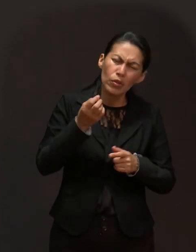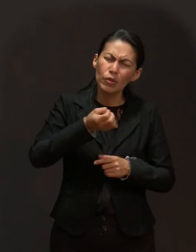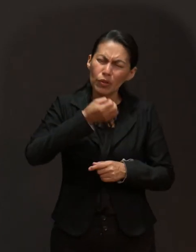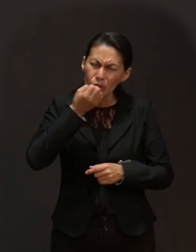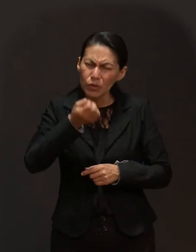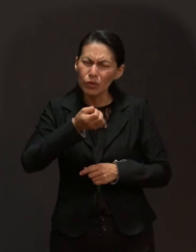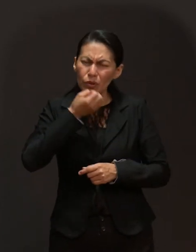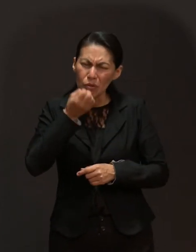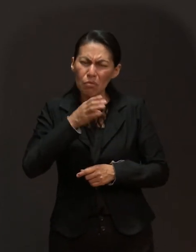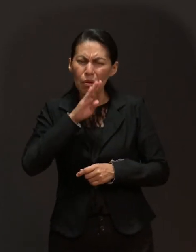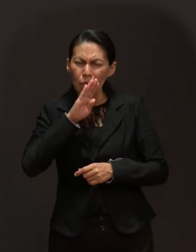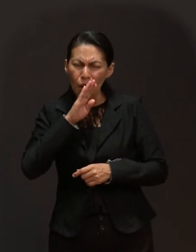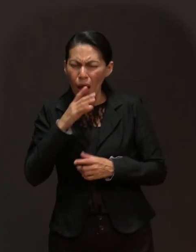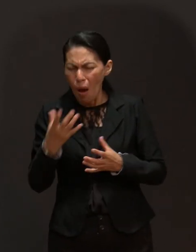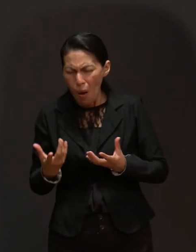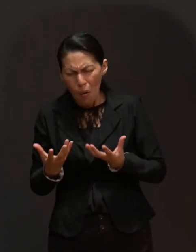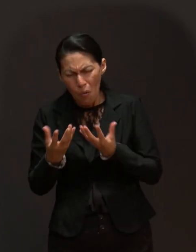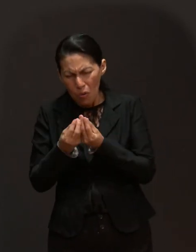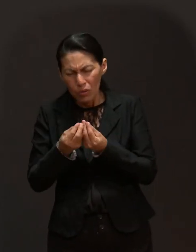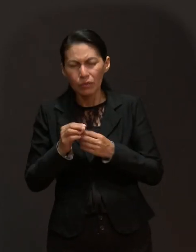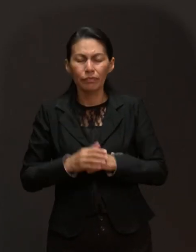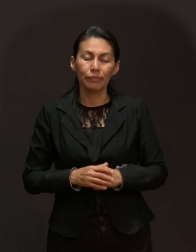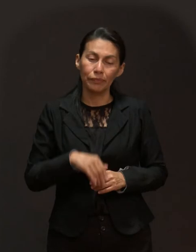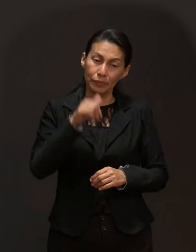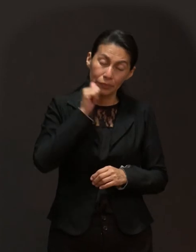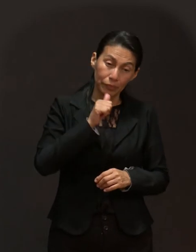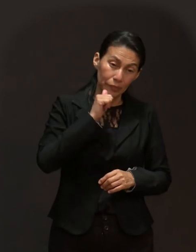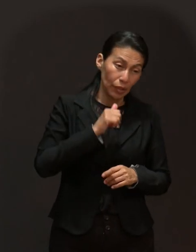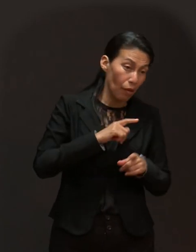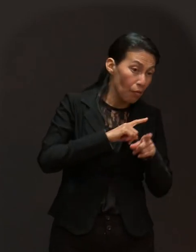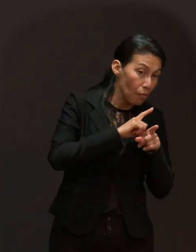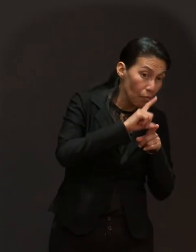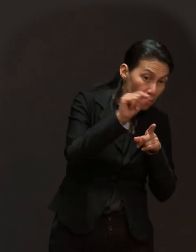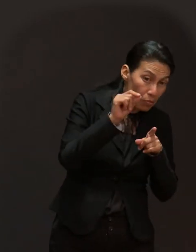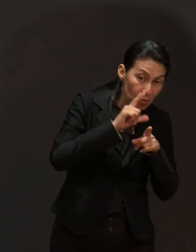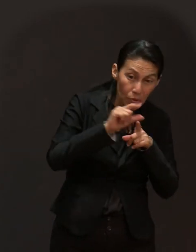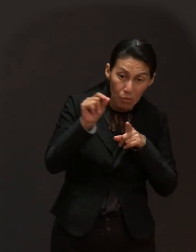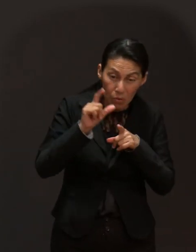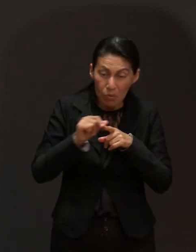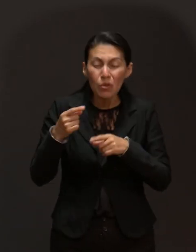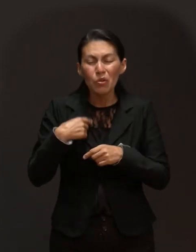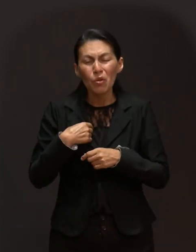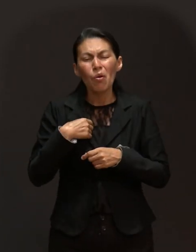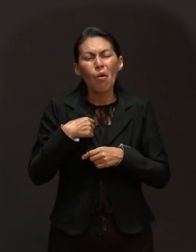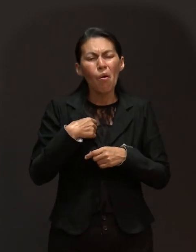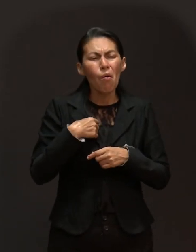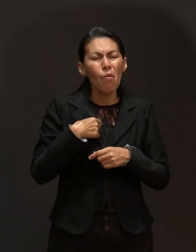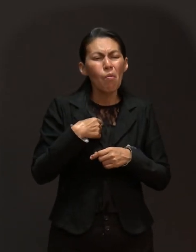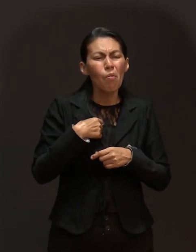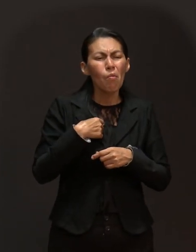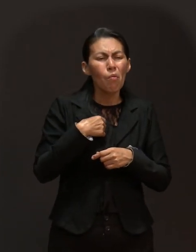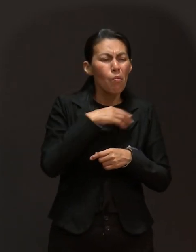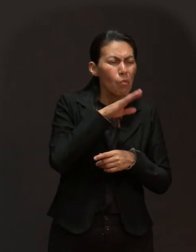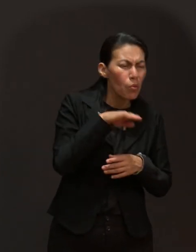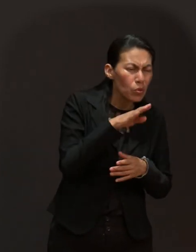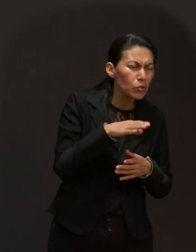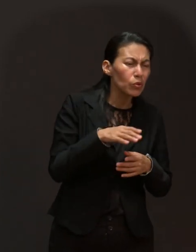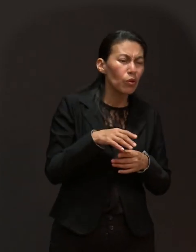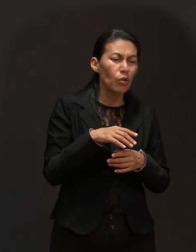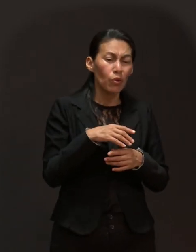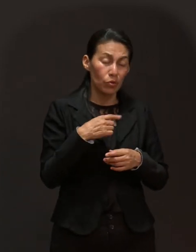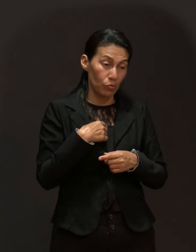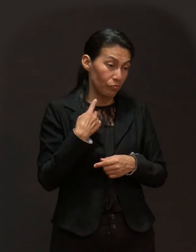oración entonces yo siempre estaba muy metida en eso con mi mamá y siempre donde vamos busco busco esa afinidad y